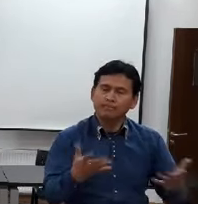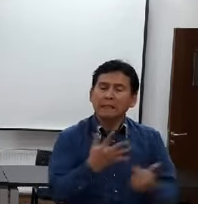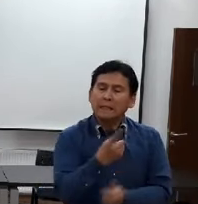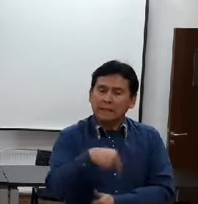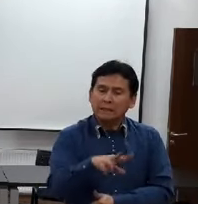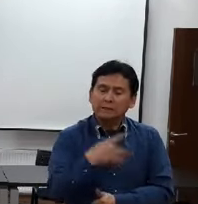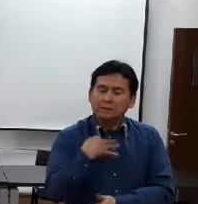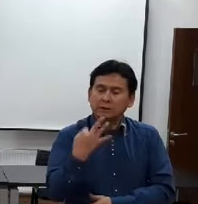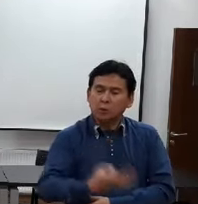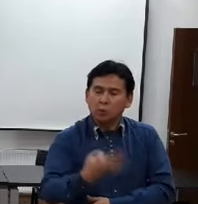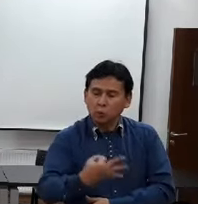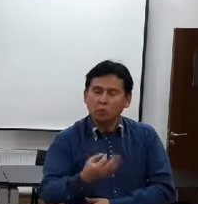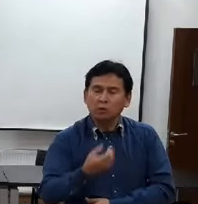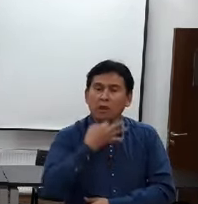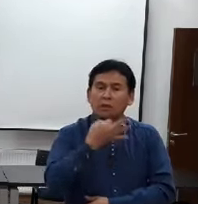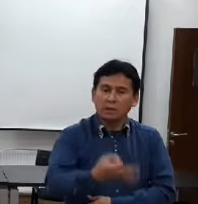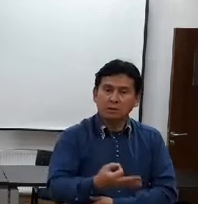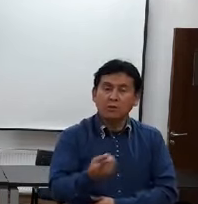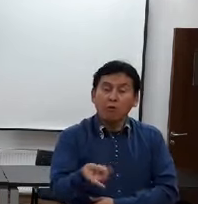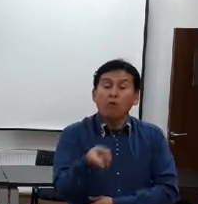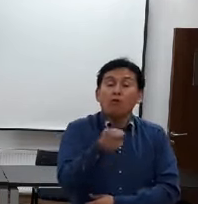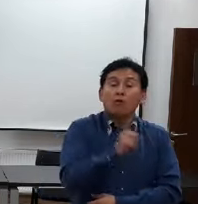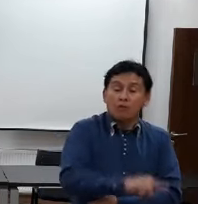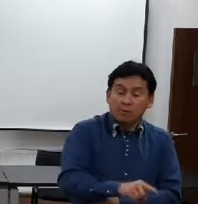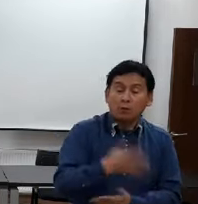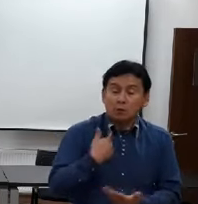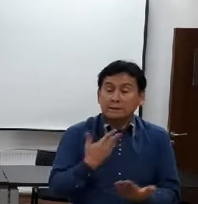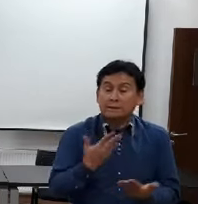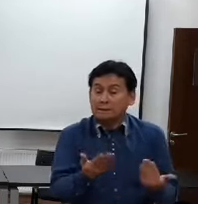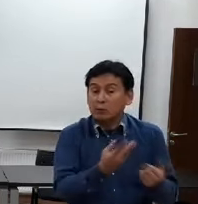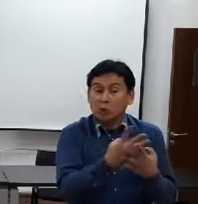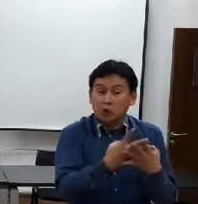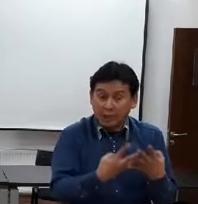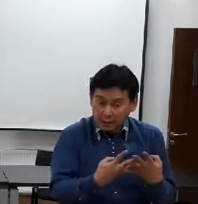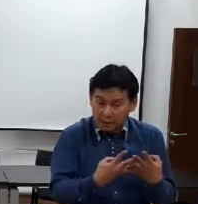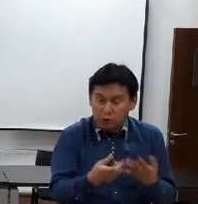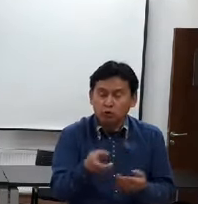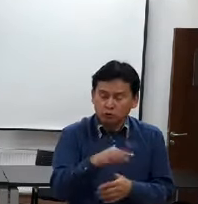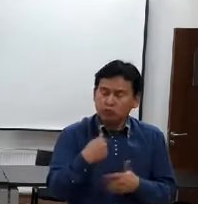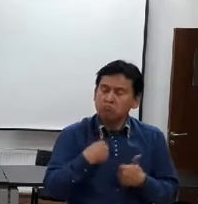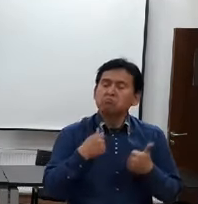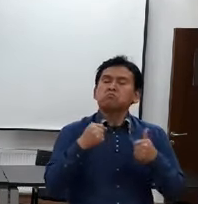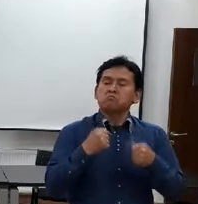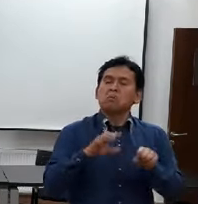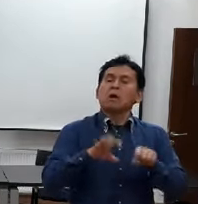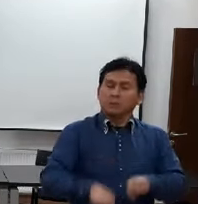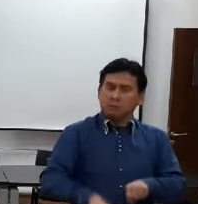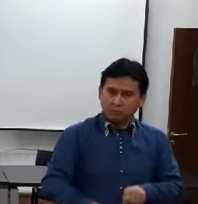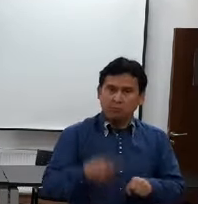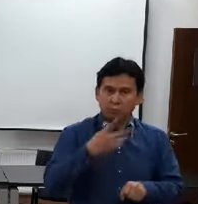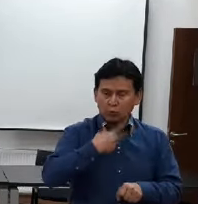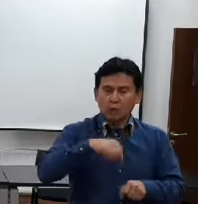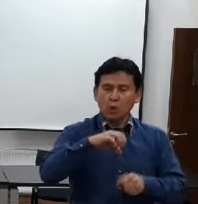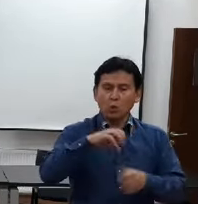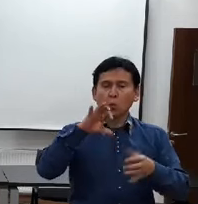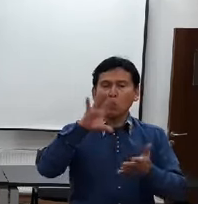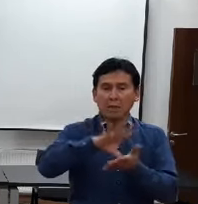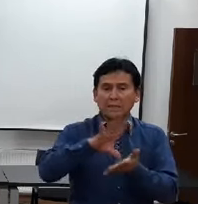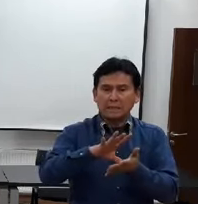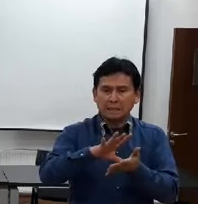seguramente como se lo señalé si volvemos a ser requeridos por nuestra red vamos a estar dispuestos porque somos un país